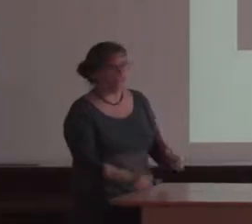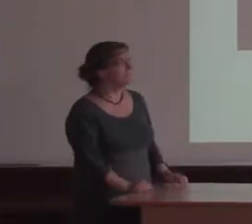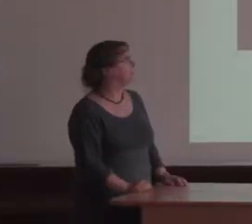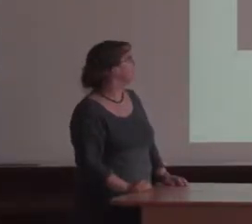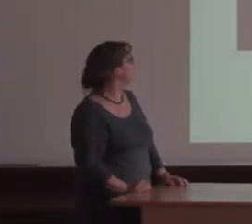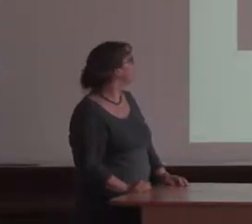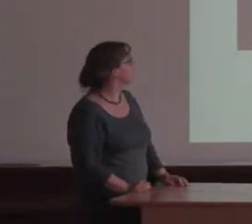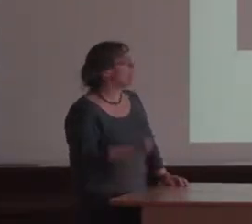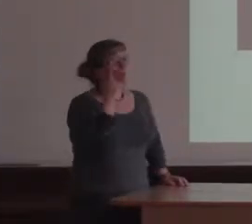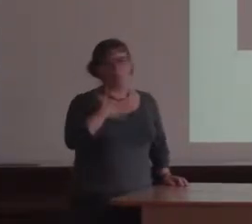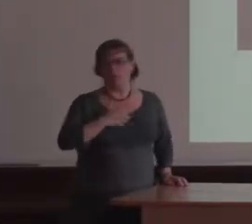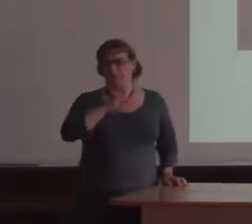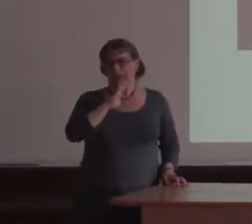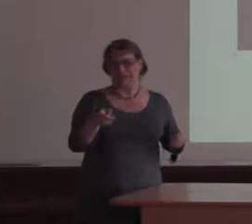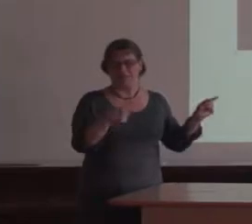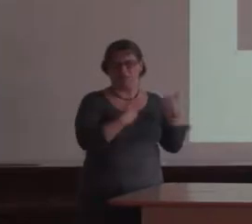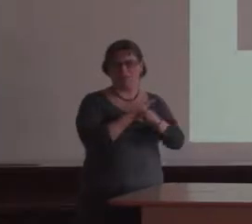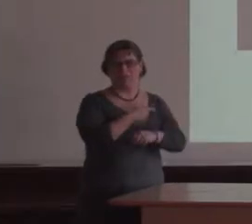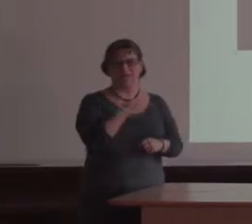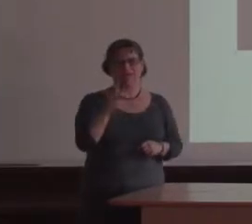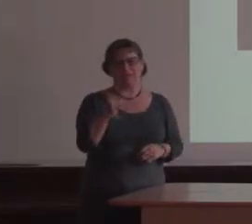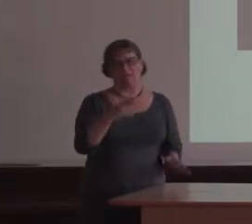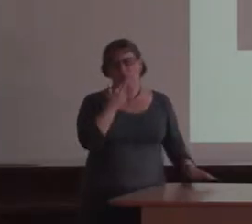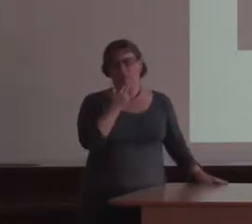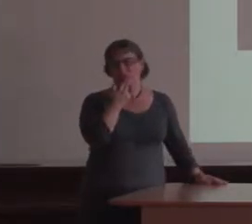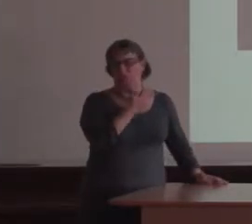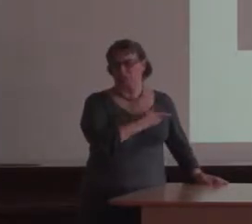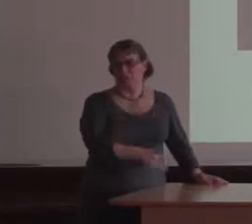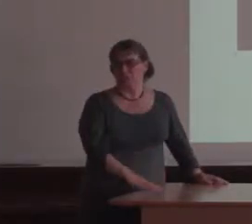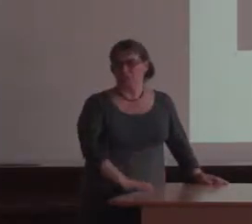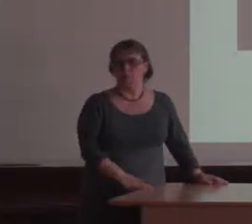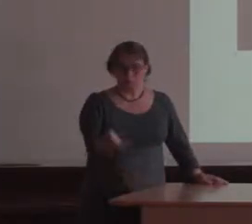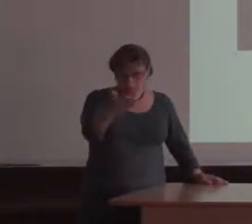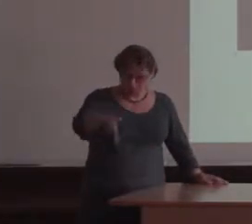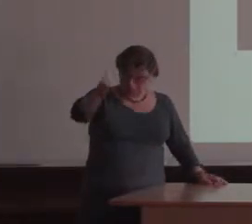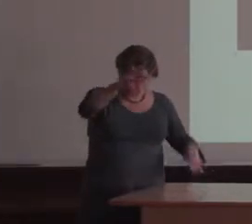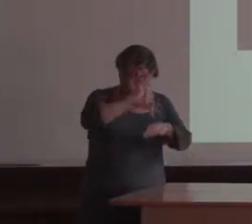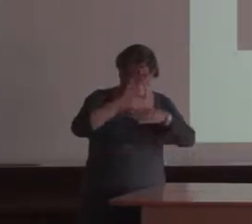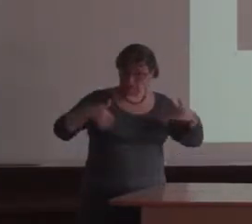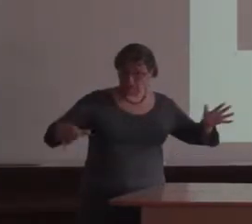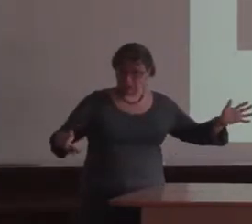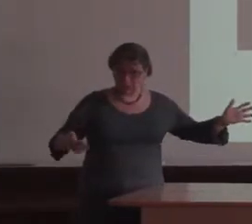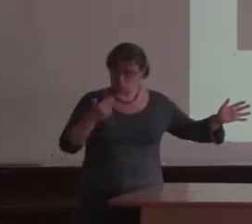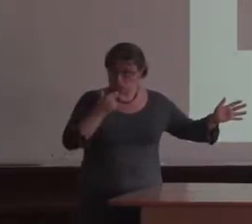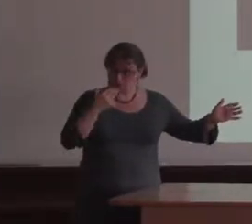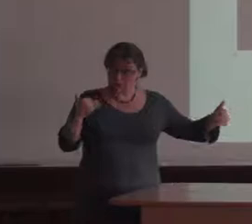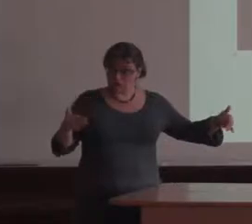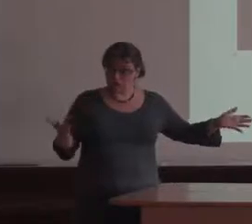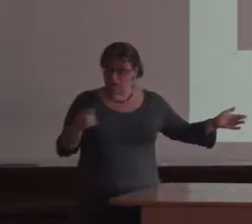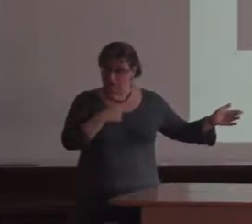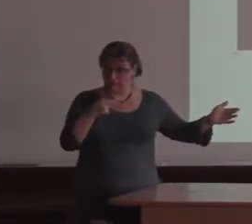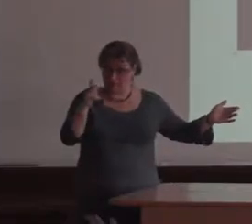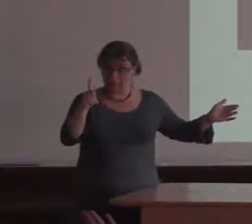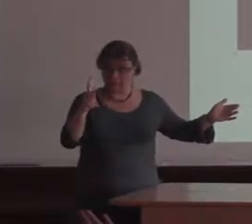Donc ça, je trouve ça très pratique à l'usage. Est-ce que c'est des choses que vous utilisez, que vous connaissiez déjà ici, le -k?